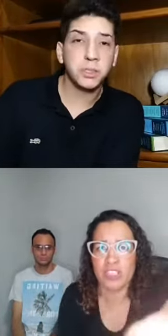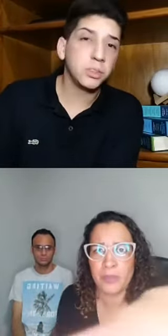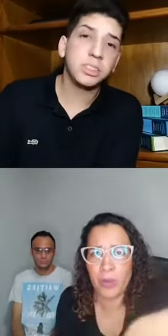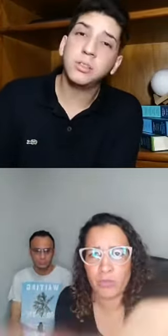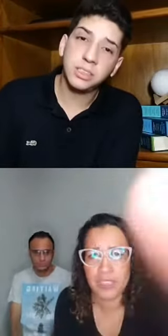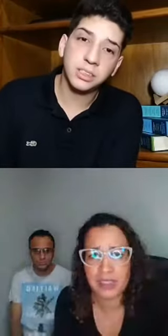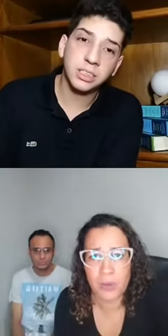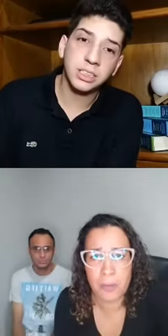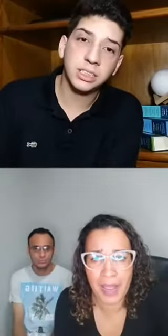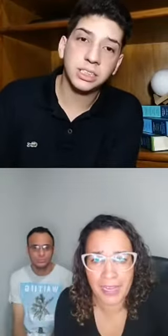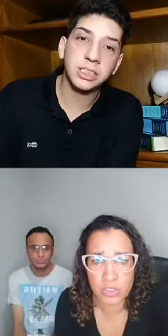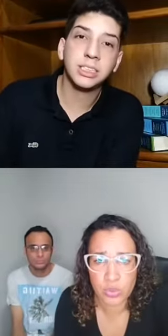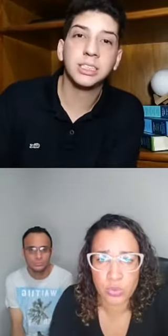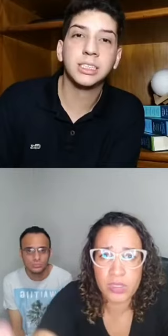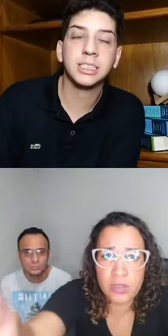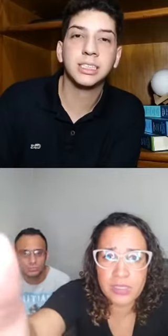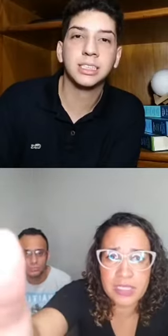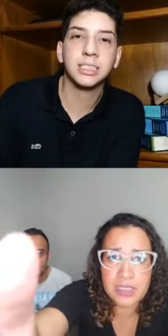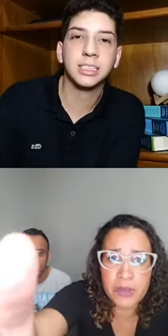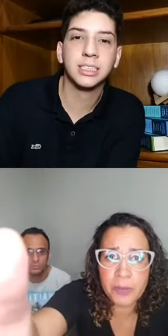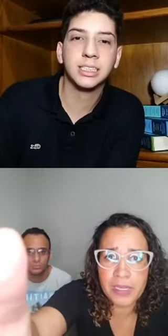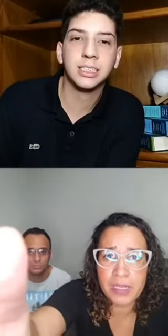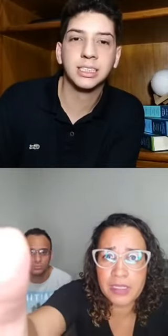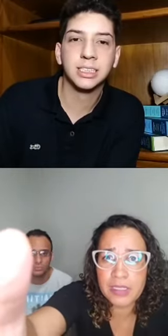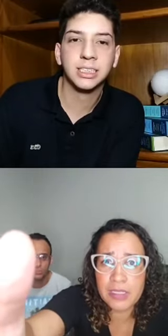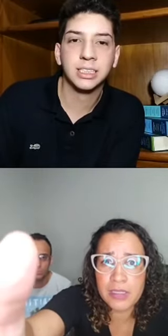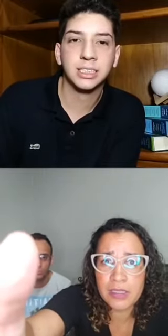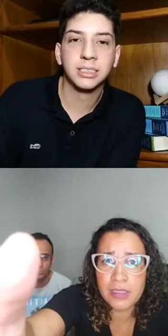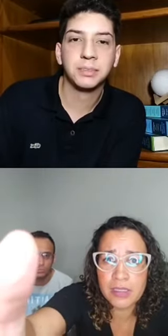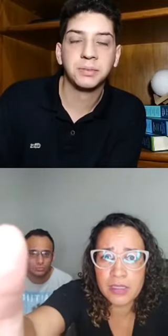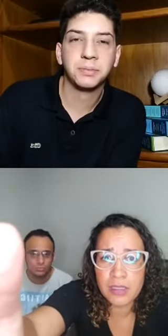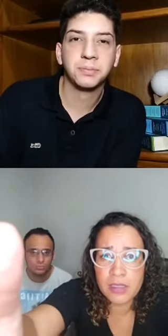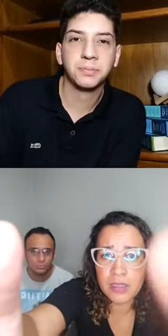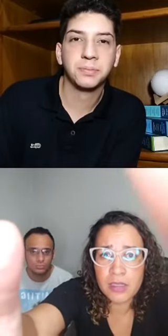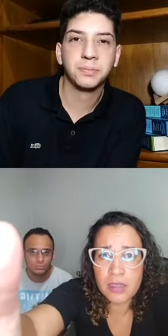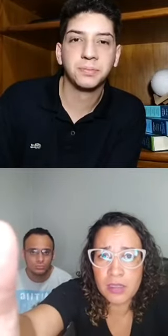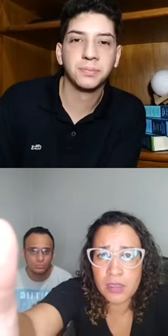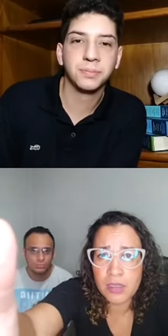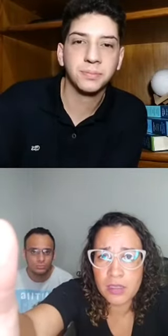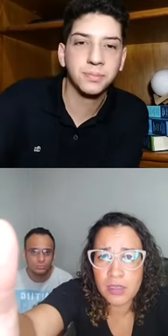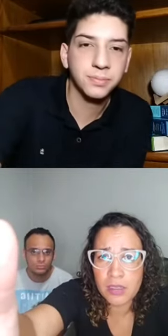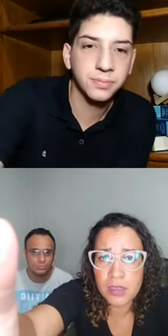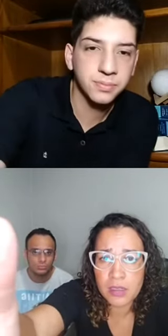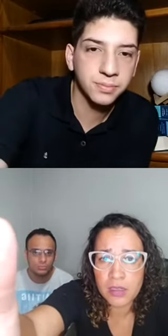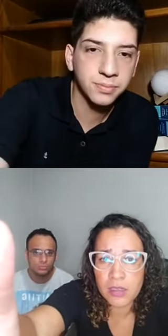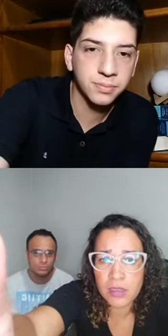muitas Nossa, pessoas meu áudio não, está tão baixo. O que aconteceu? Pera aí.